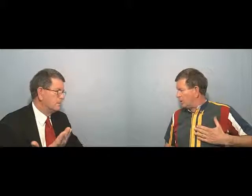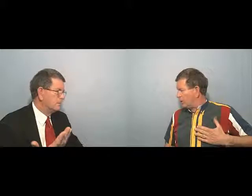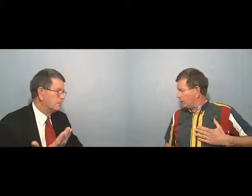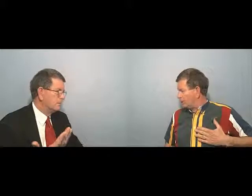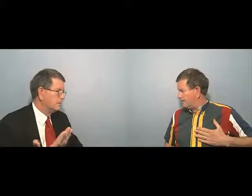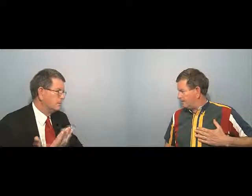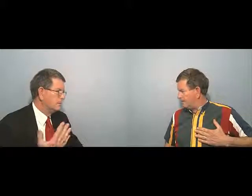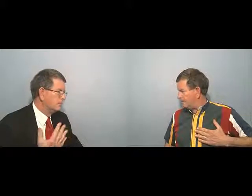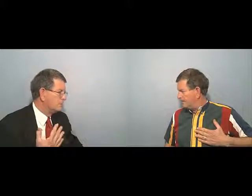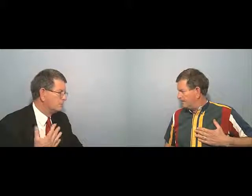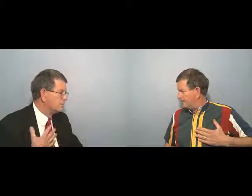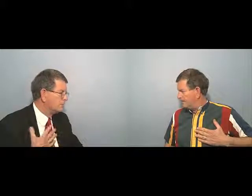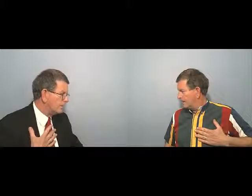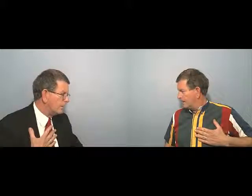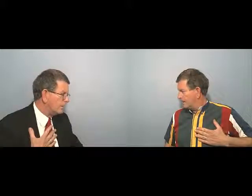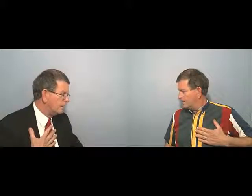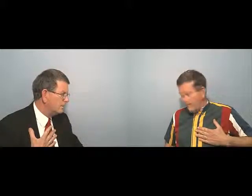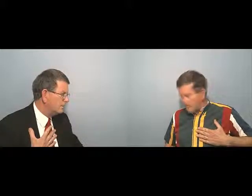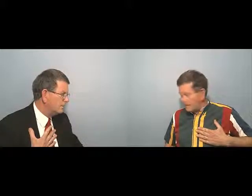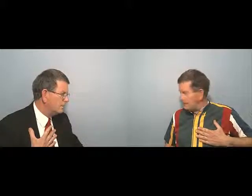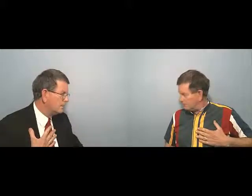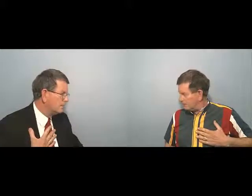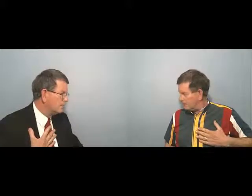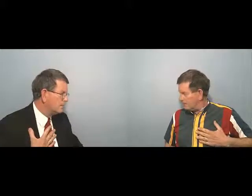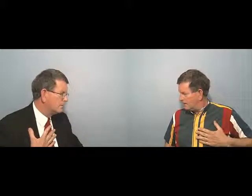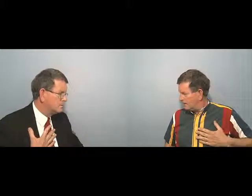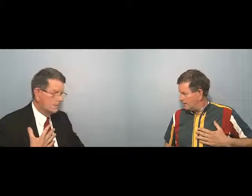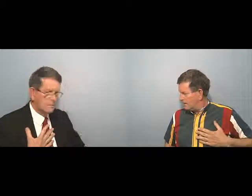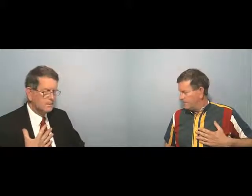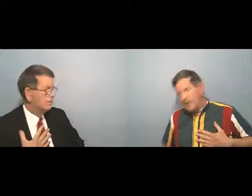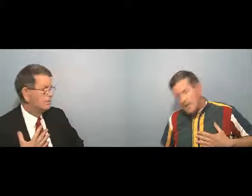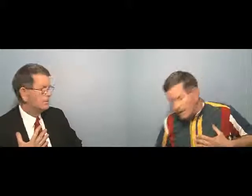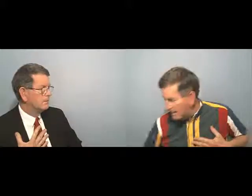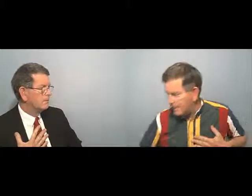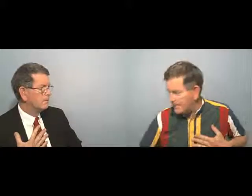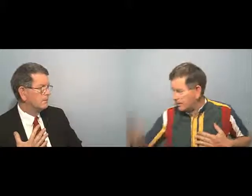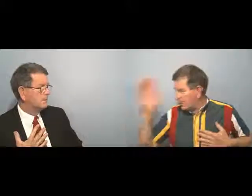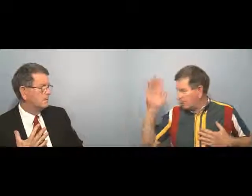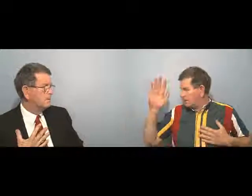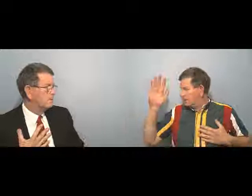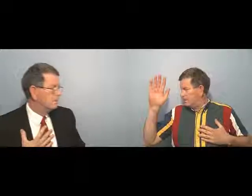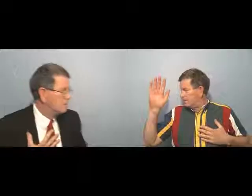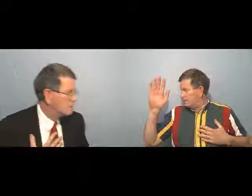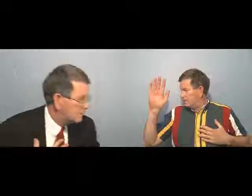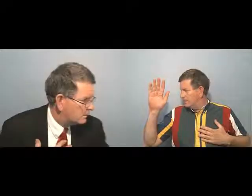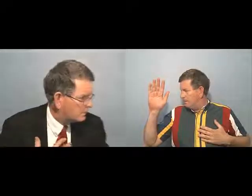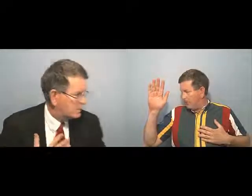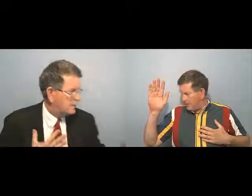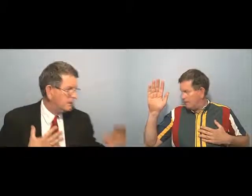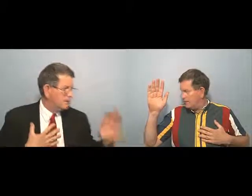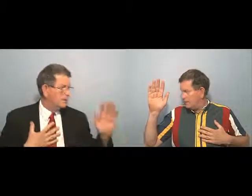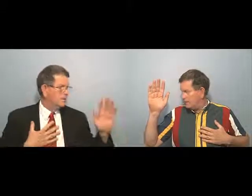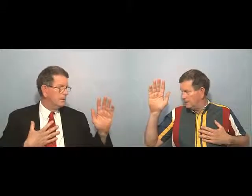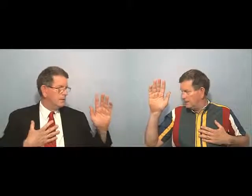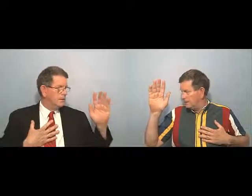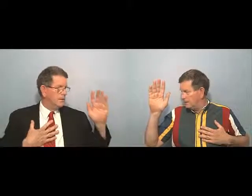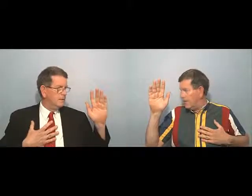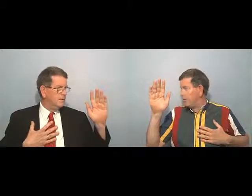cœur. Tu rigoles? Oui, vas-y. Lève la main droite. Voilà. Oui. Allez, tu